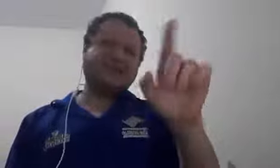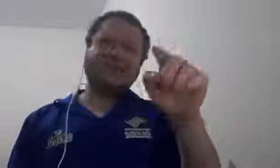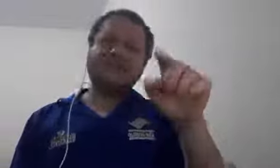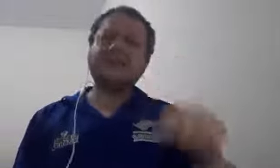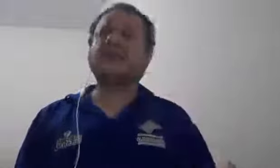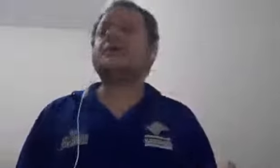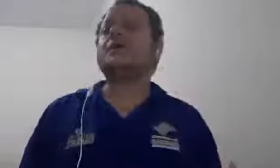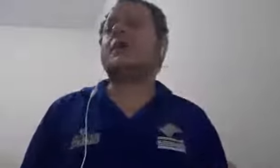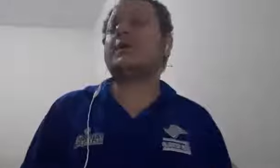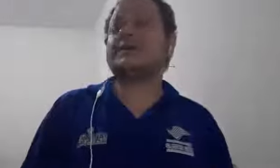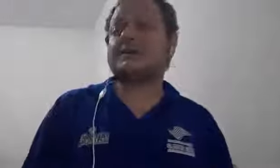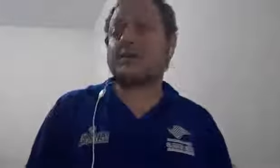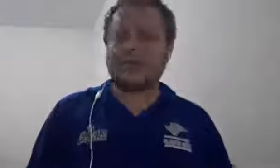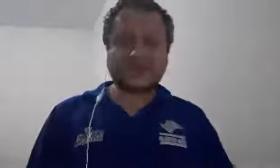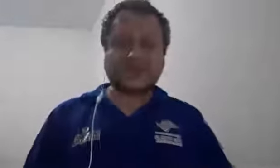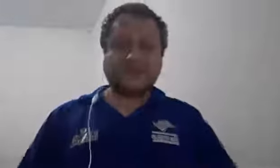Tamanduateí. Qual que é o sinal?